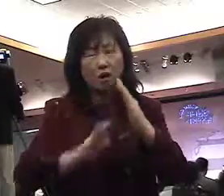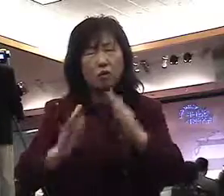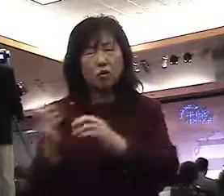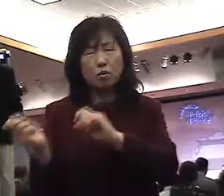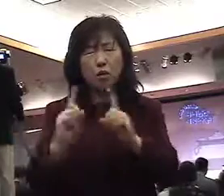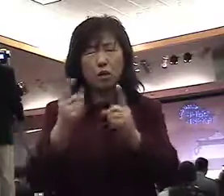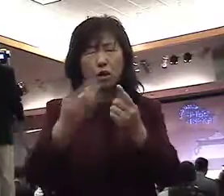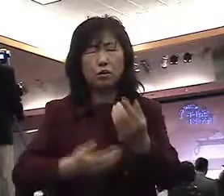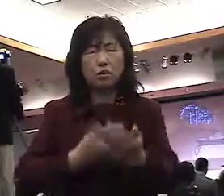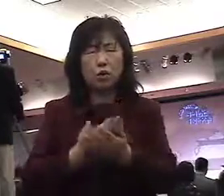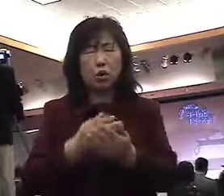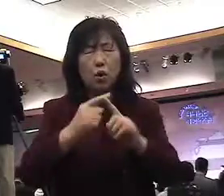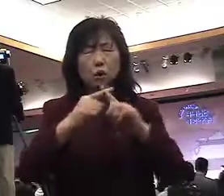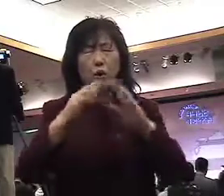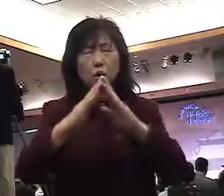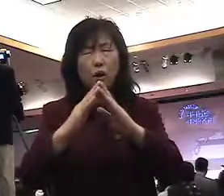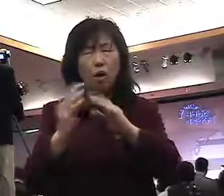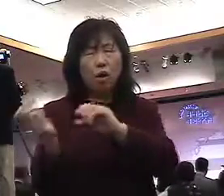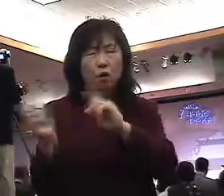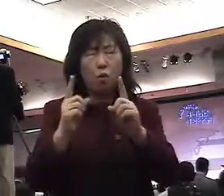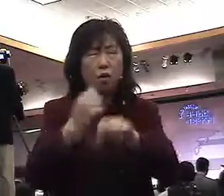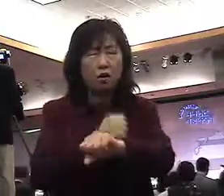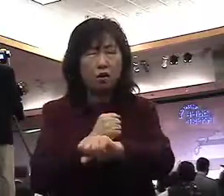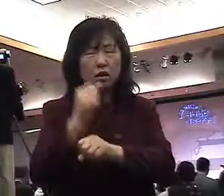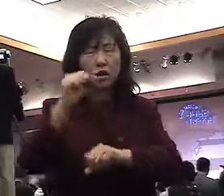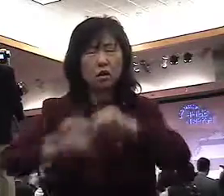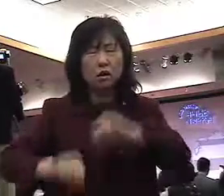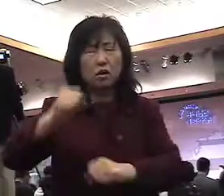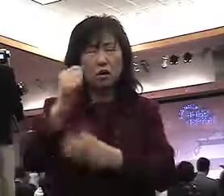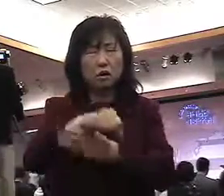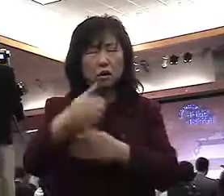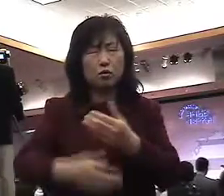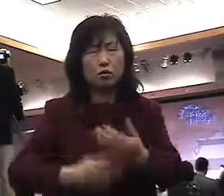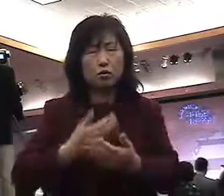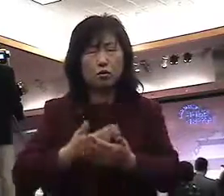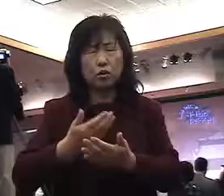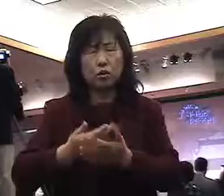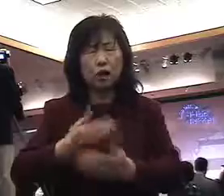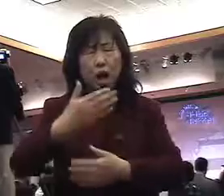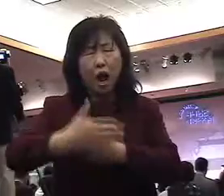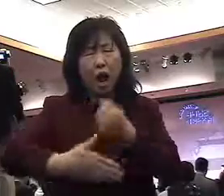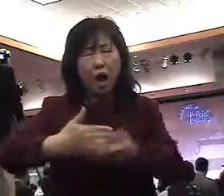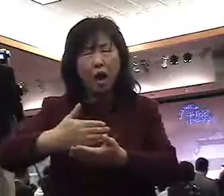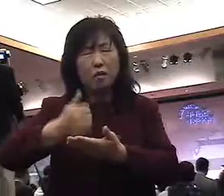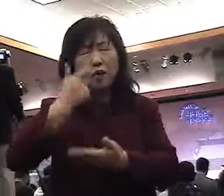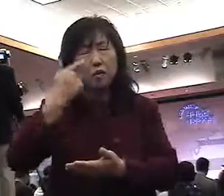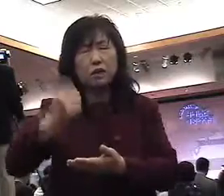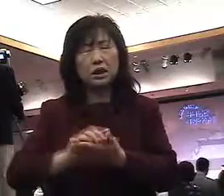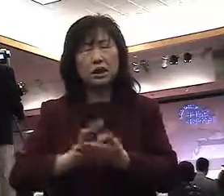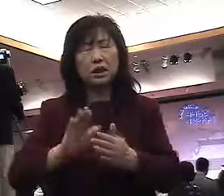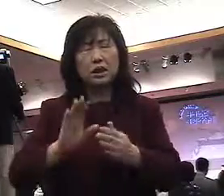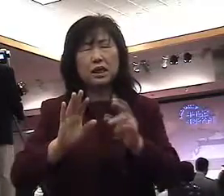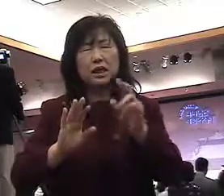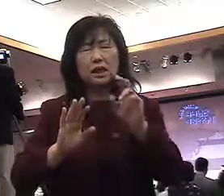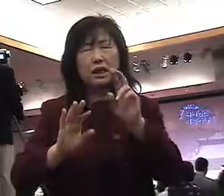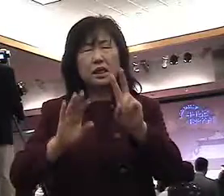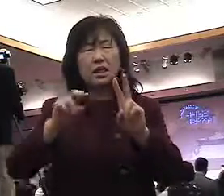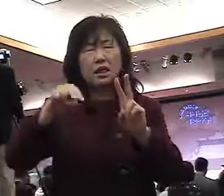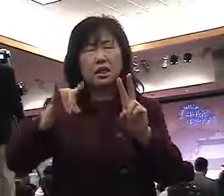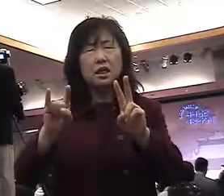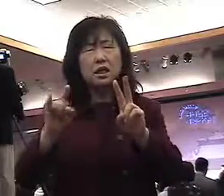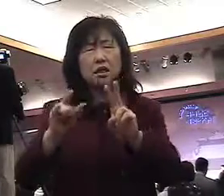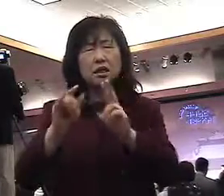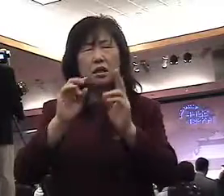하여 주시고 교회가 부흥하는 역사를 허락하여 주시옵소서. 하나님 아버지, 이 세대를 향한 꿈을